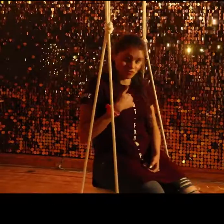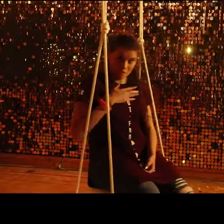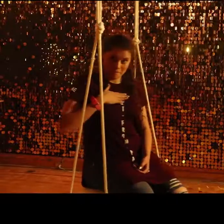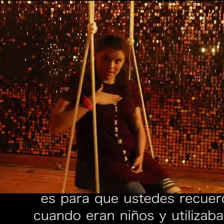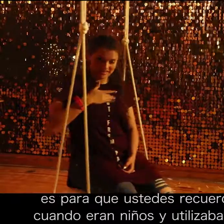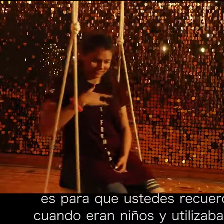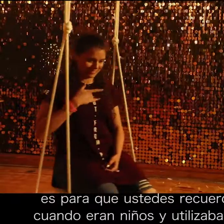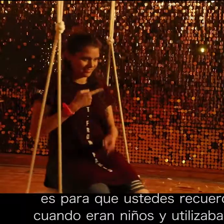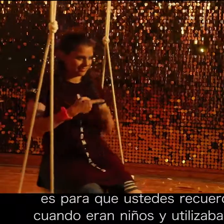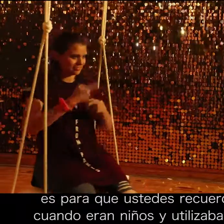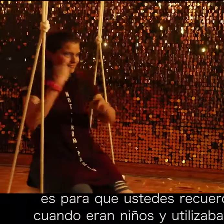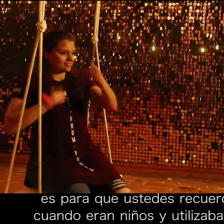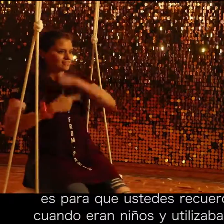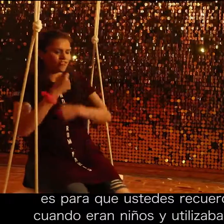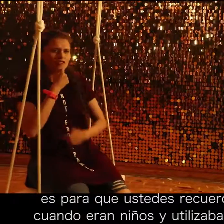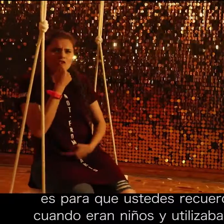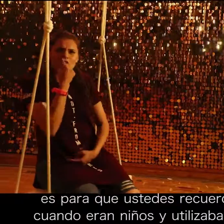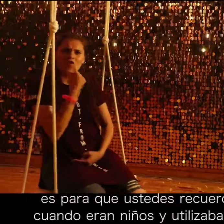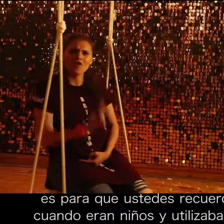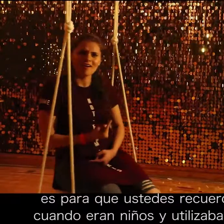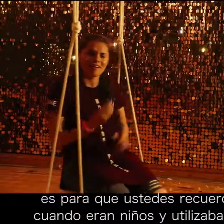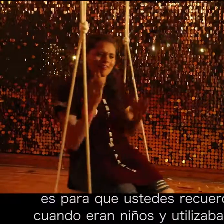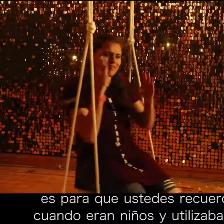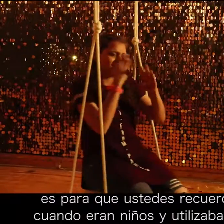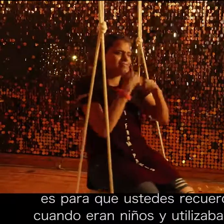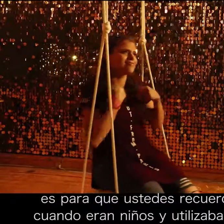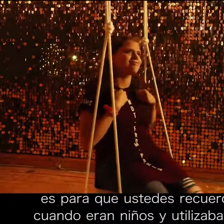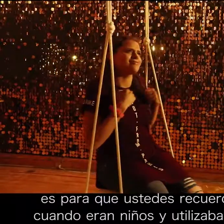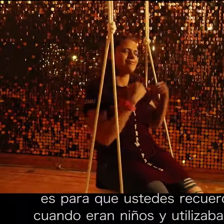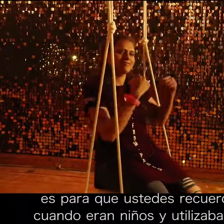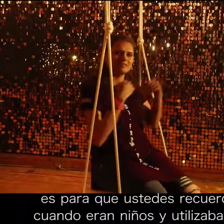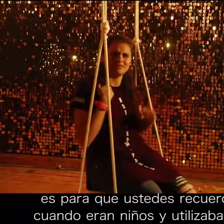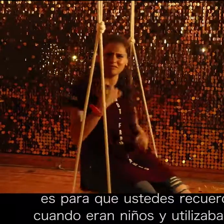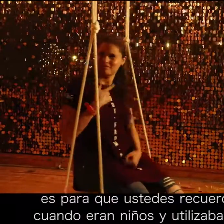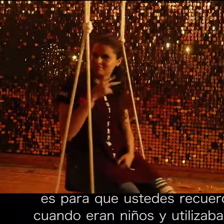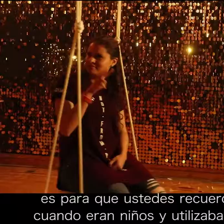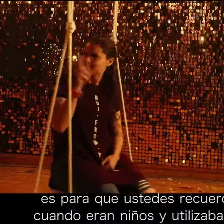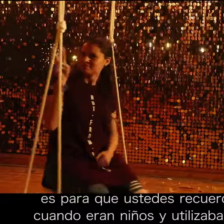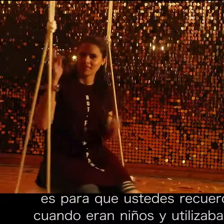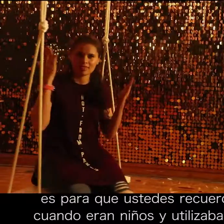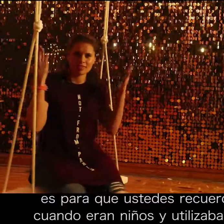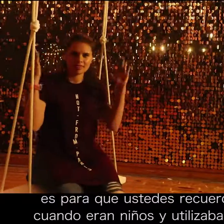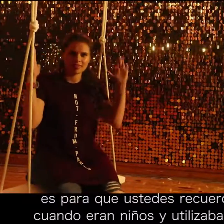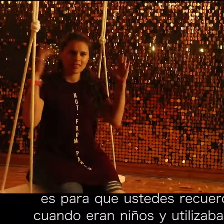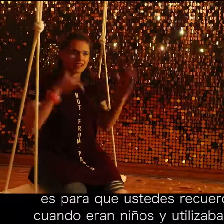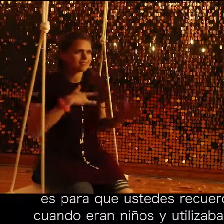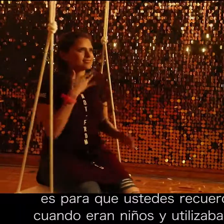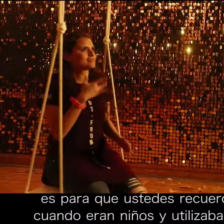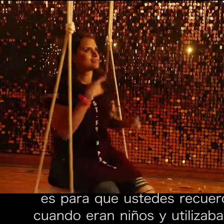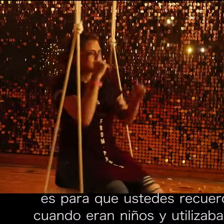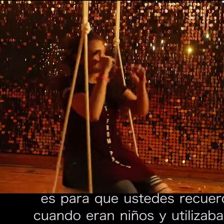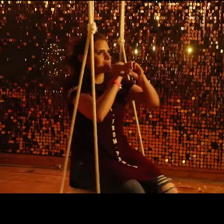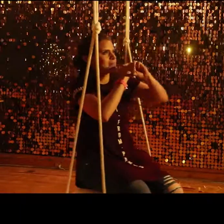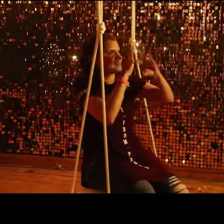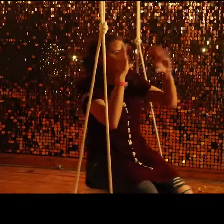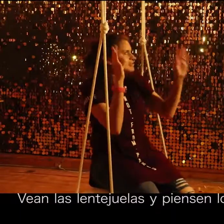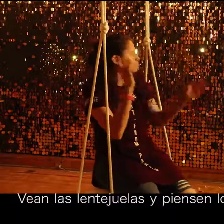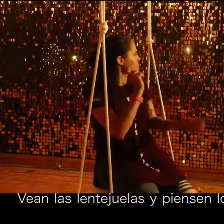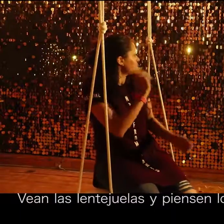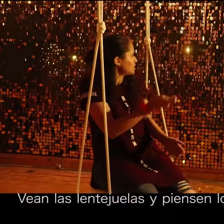es para que ustedes recuerden como yo cuando eran niños y utilizaban un columpio, vean